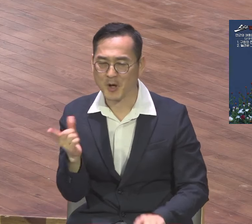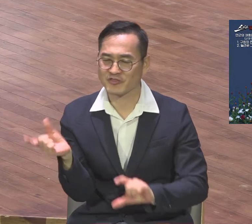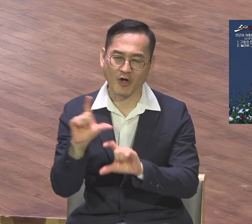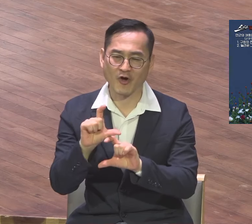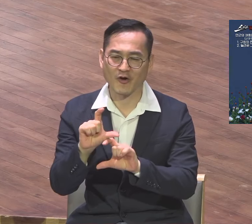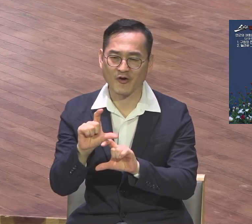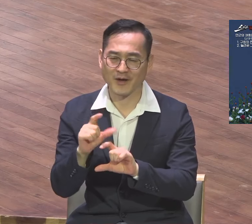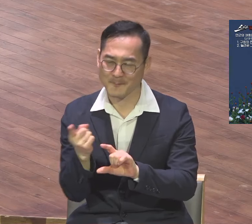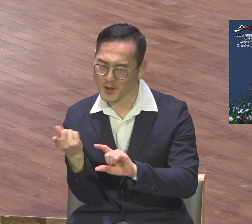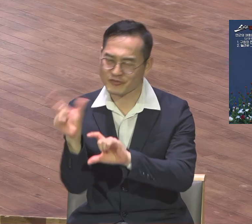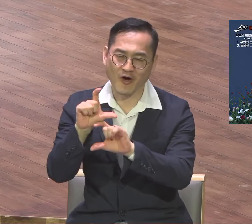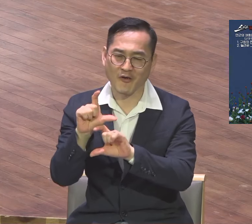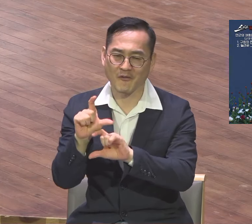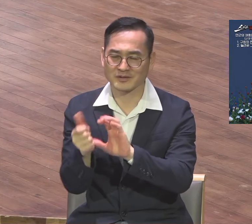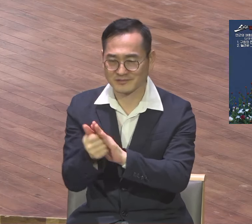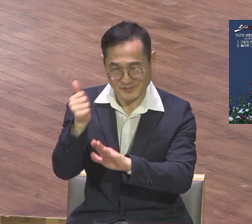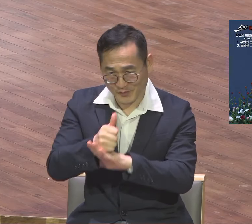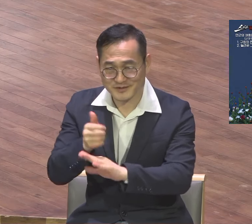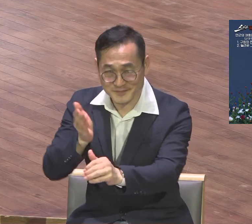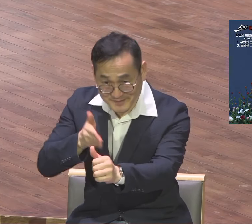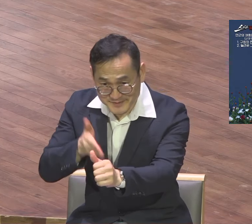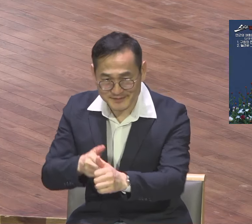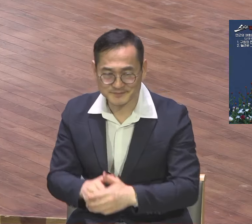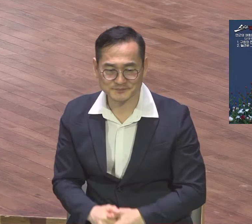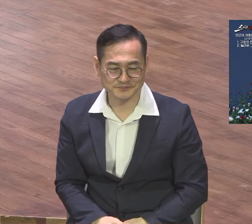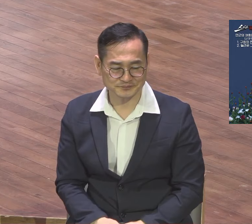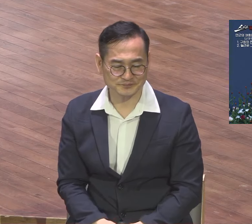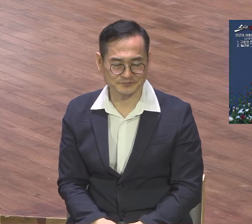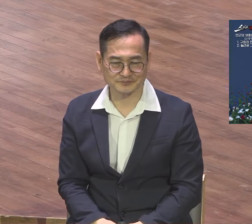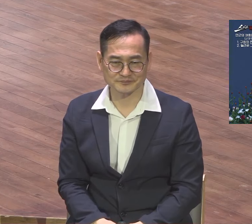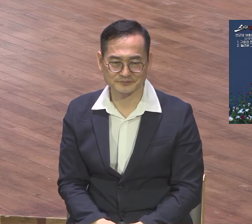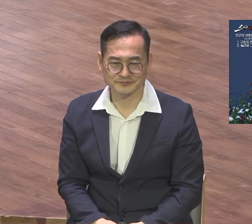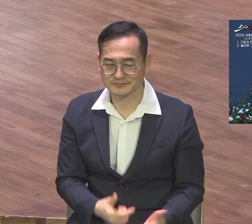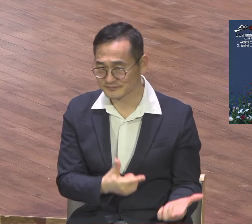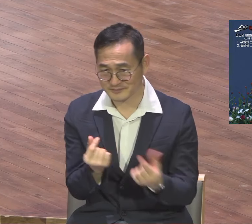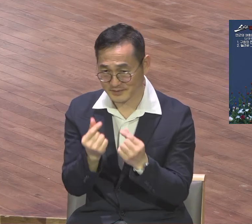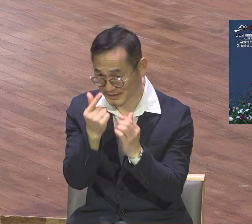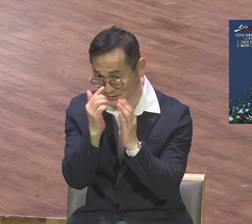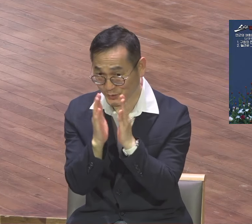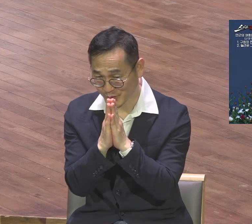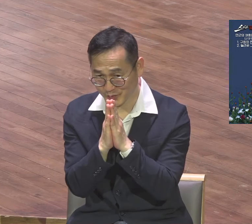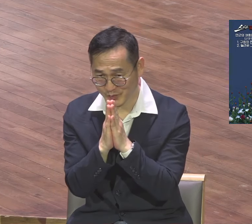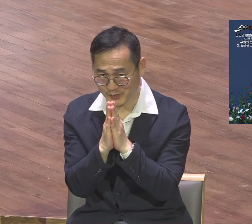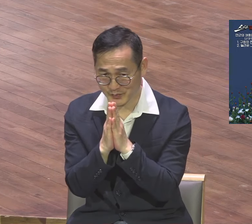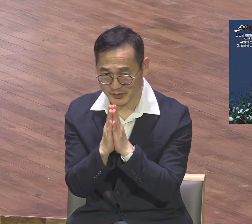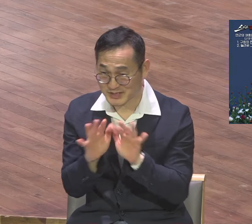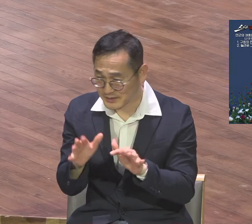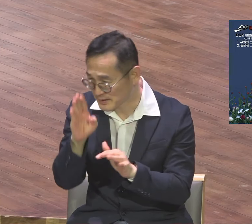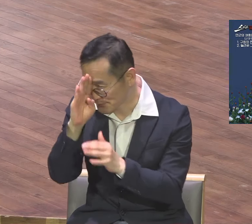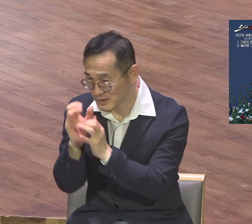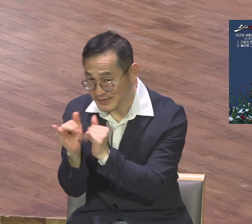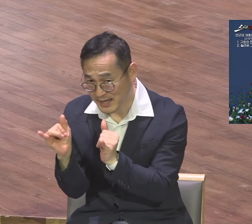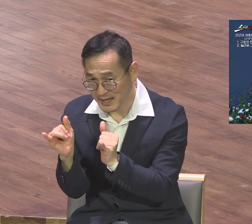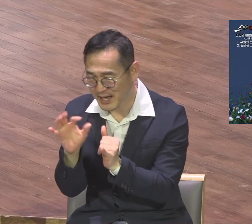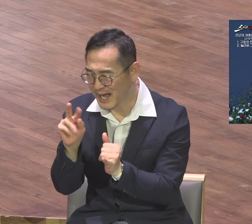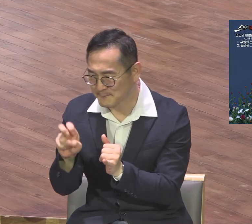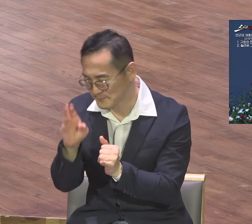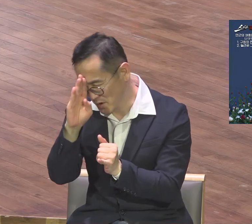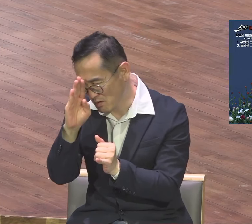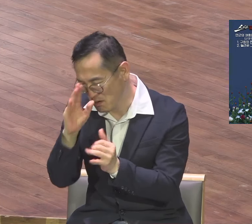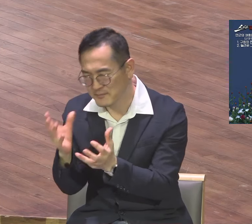주역들 다 되시기를 지금으로 축복합니다. 자, 주신 말씀 잡고 기도하겠습니다. 우리 특별히 우리 환우들을 암환자가